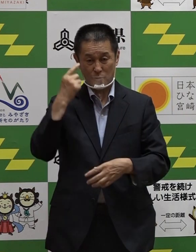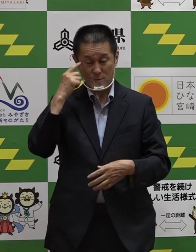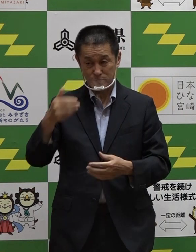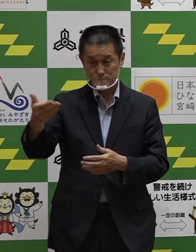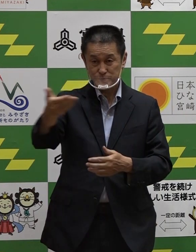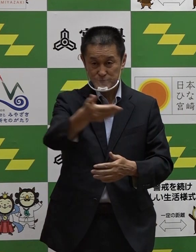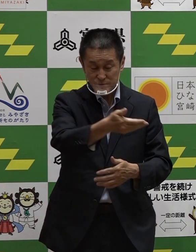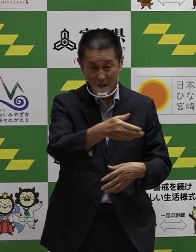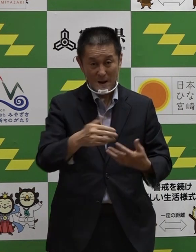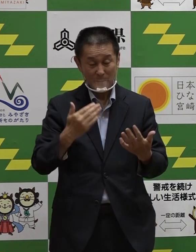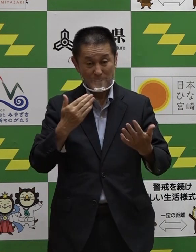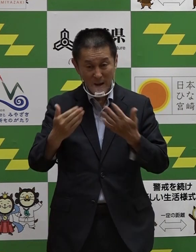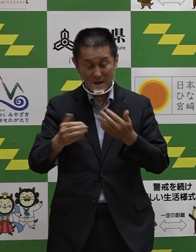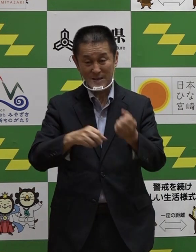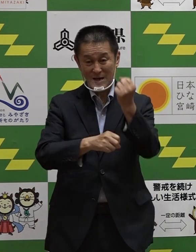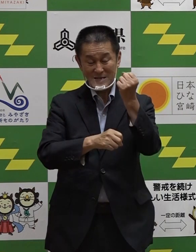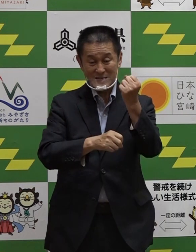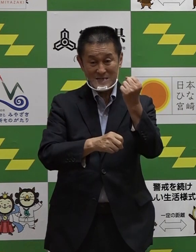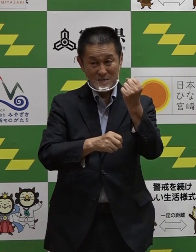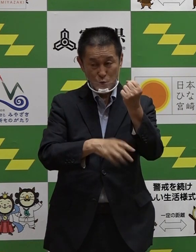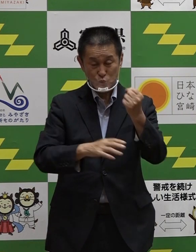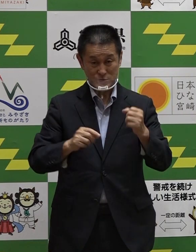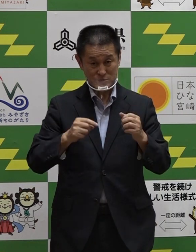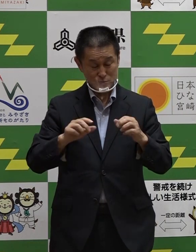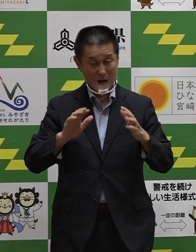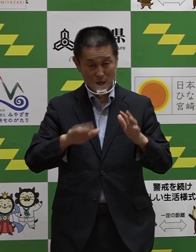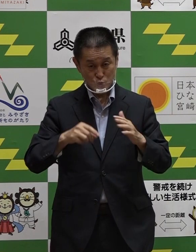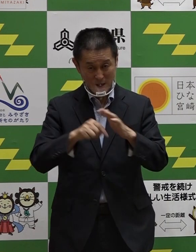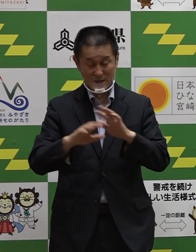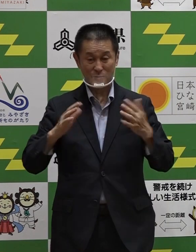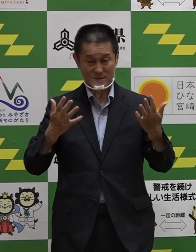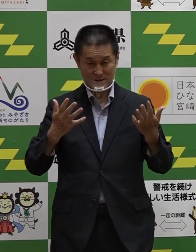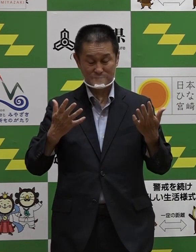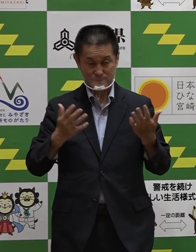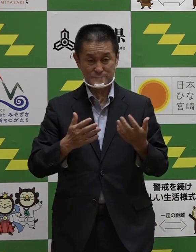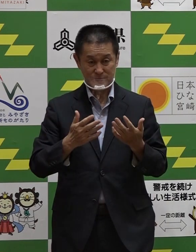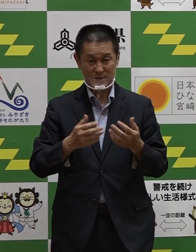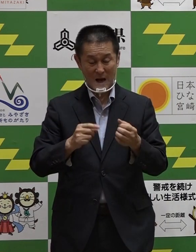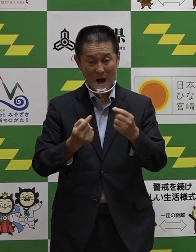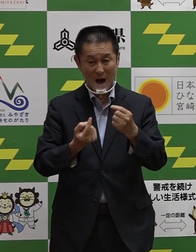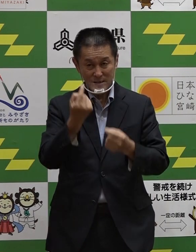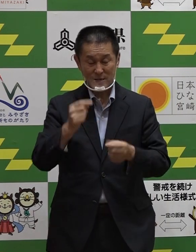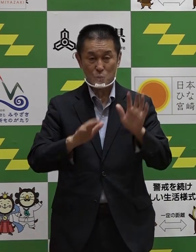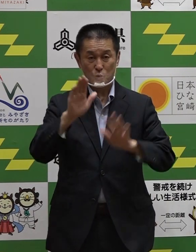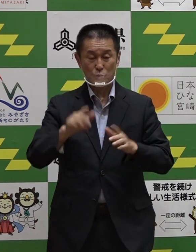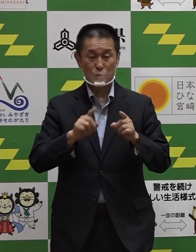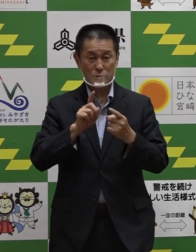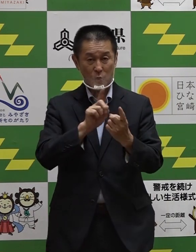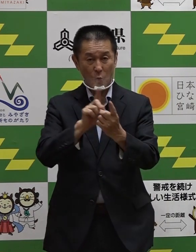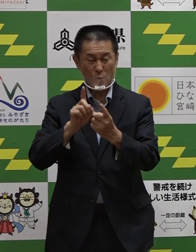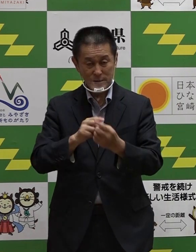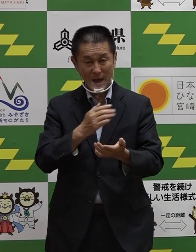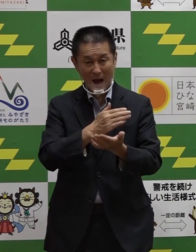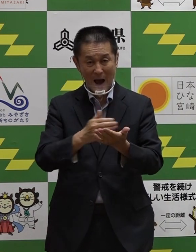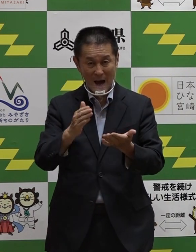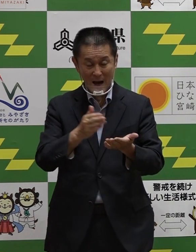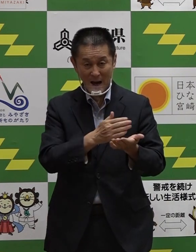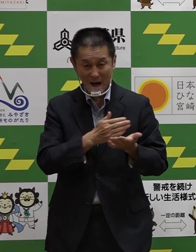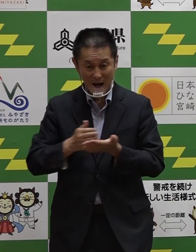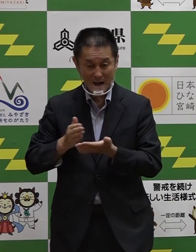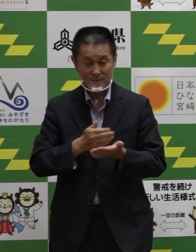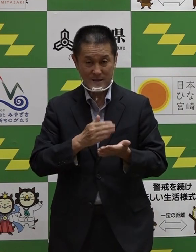現地で明確な基準を設けて、 はい、 つなげてという、はい、ことになるんでしょうか。 発生状況の対応等によって判断を